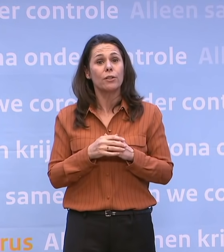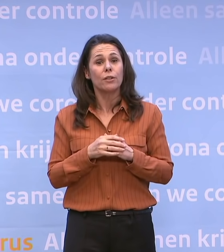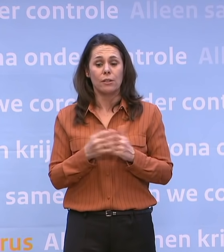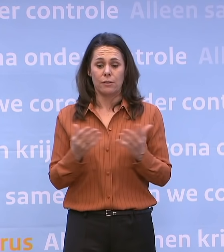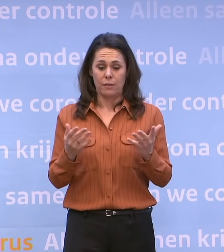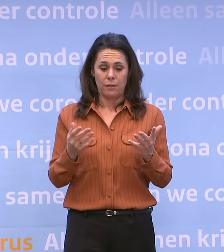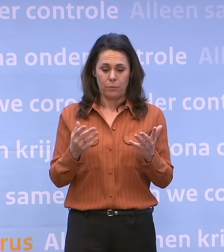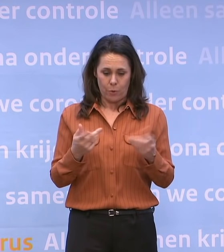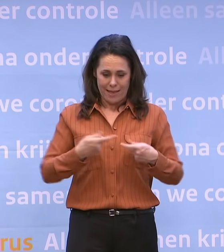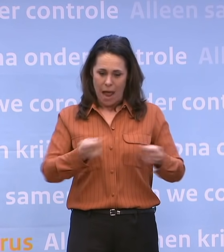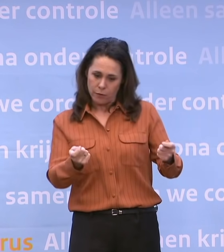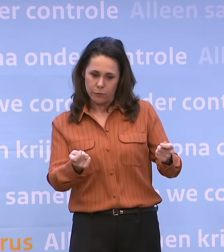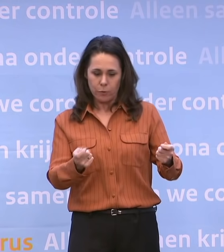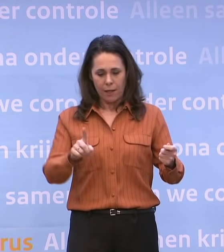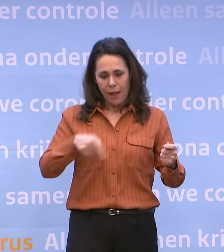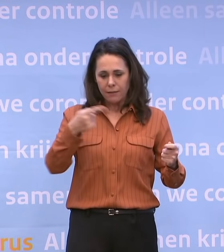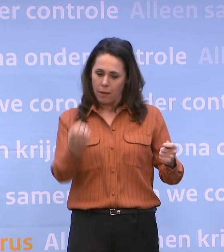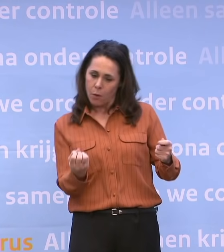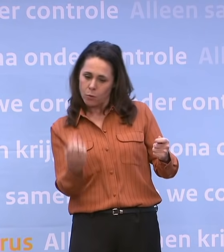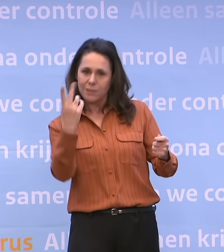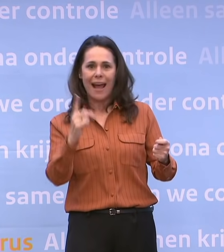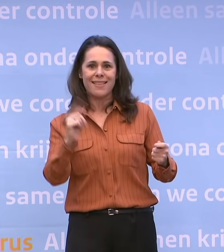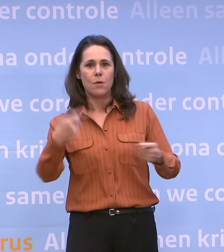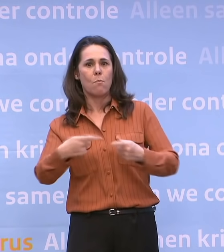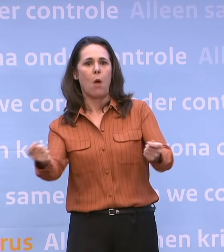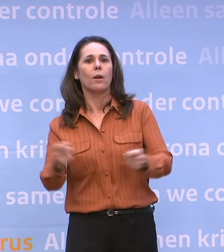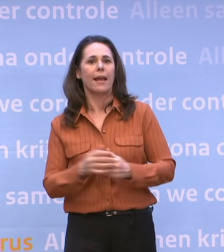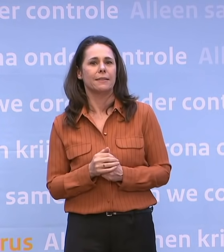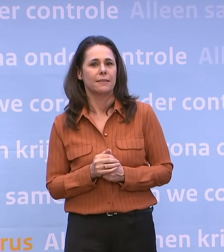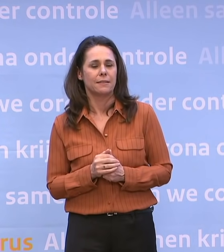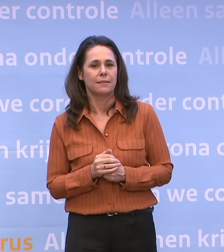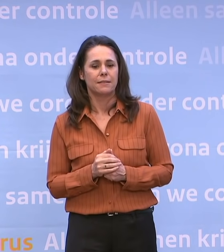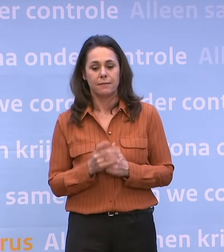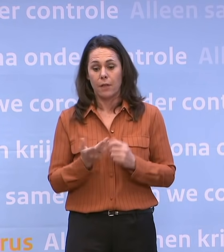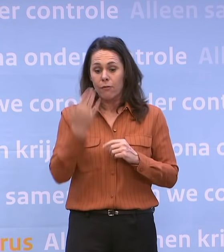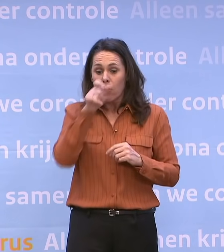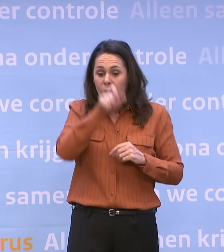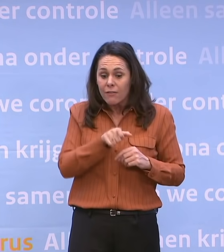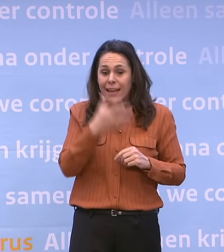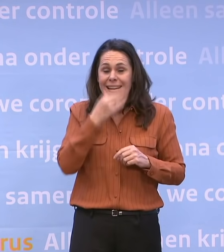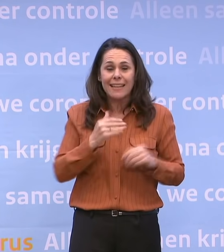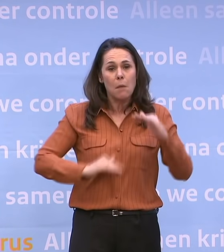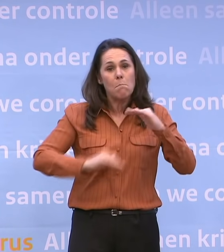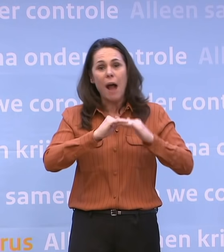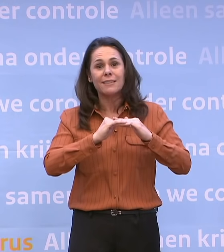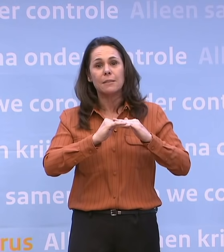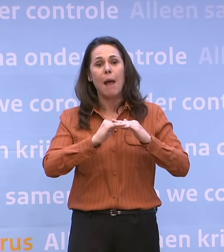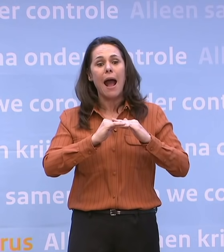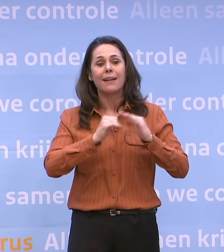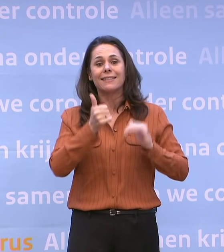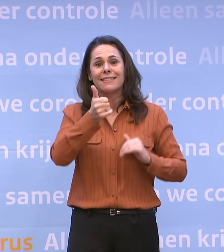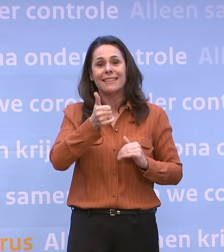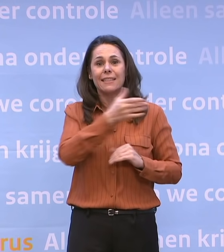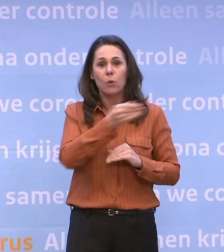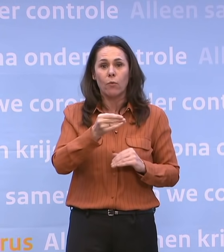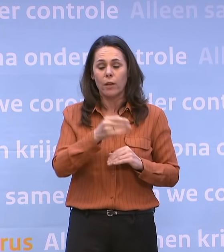in de uitvoeringspraktijk nieuwe mogelijkheden ontstaan. Vorige week leek de maximale capaciteit te zijn 1600. Inmiddels blijkt de maximale capaciteit